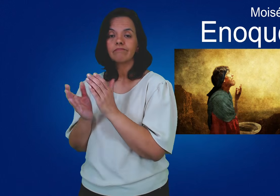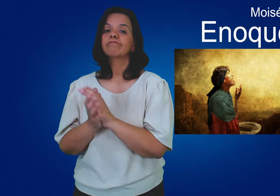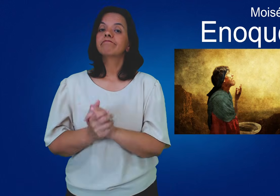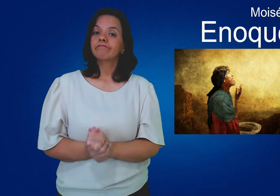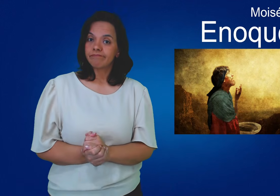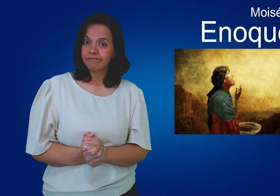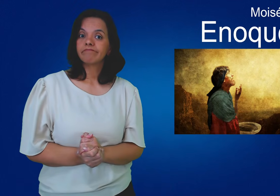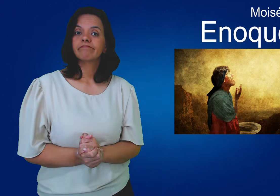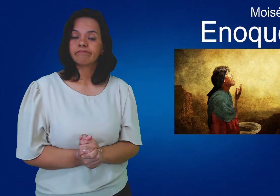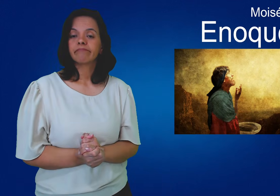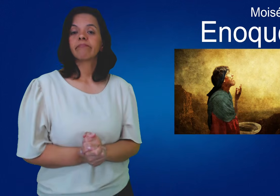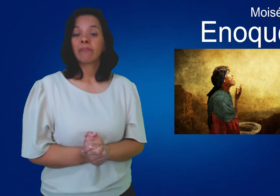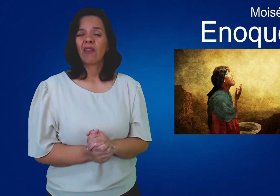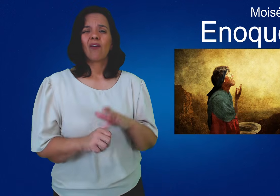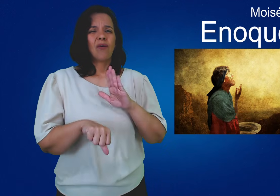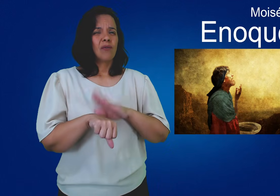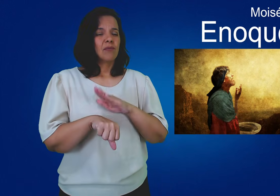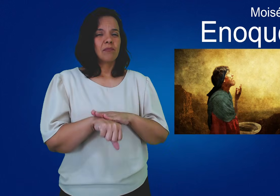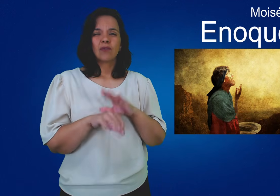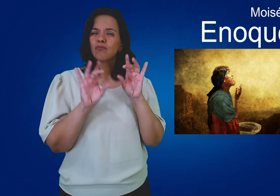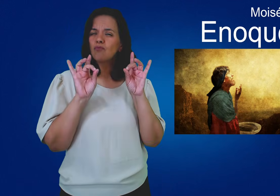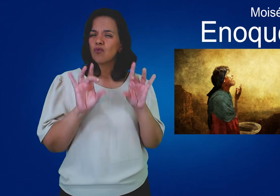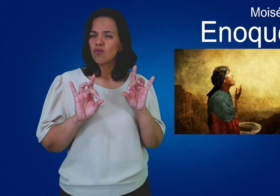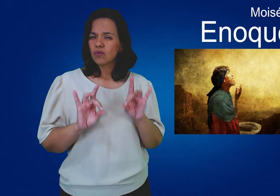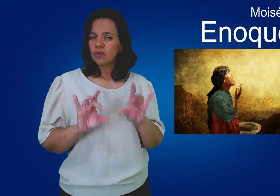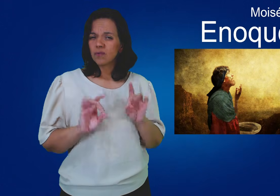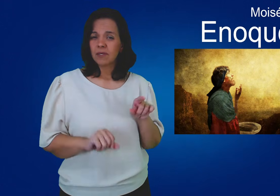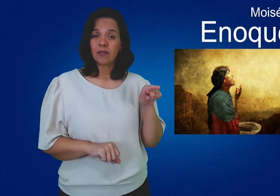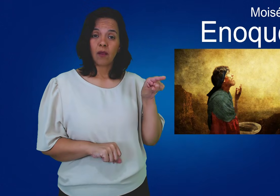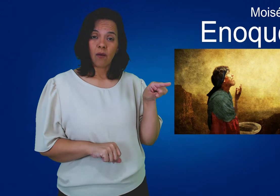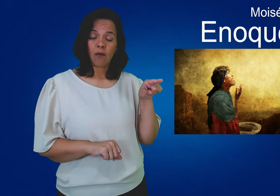ele a responsabilidade de evangelizar.